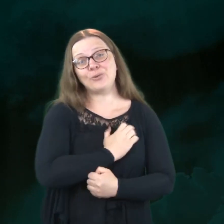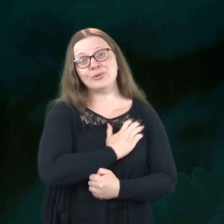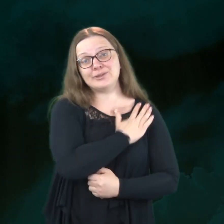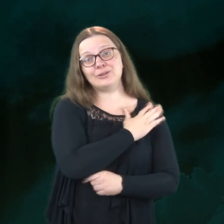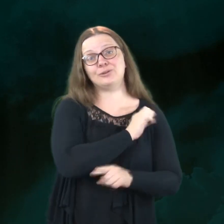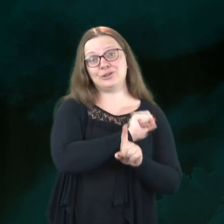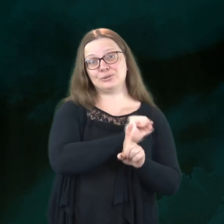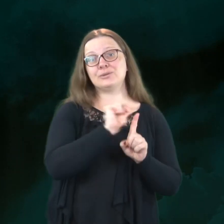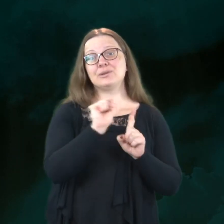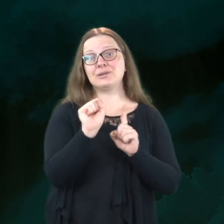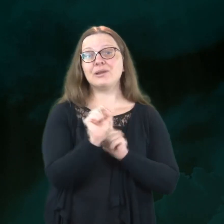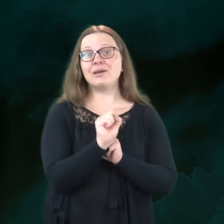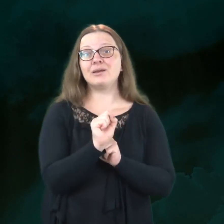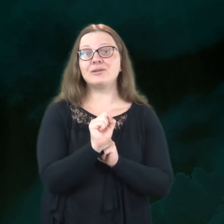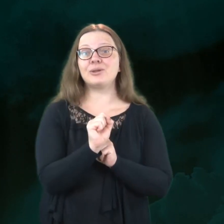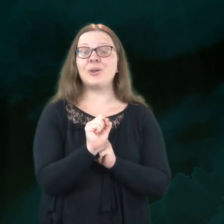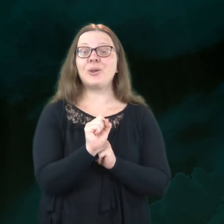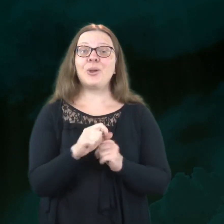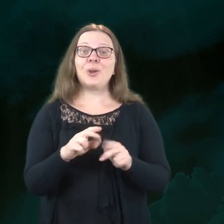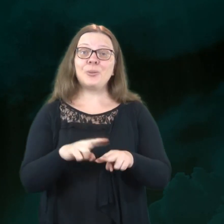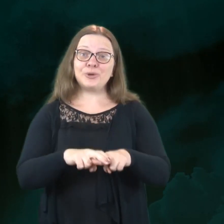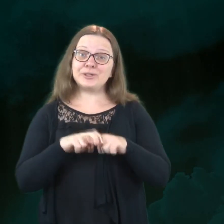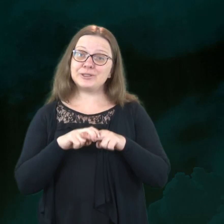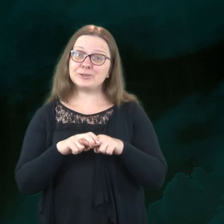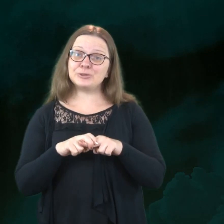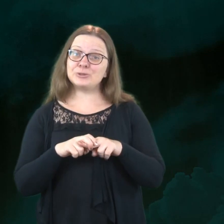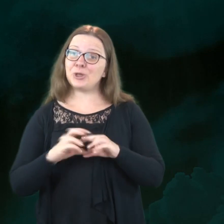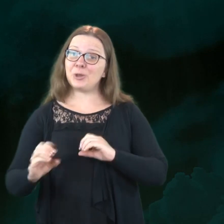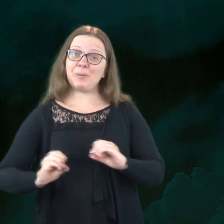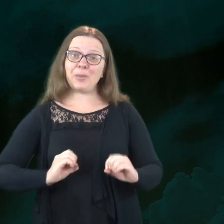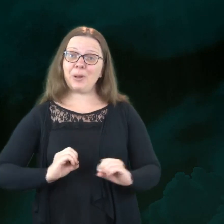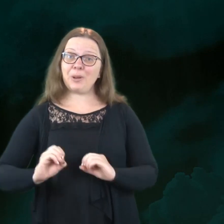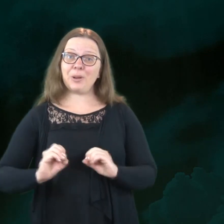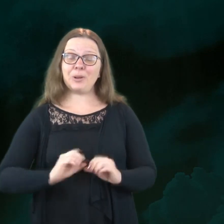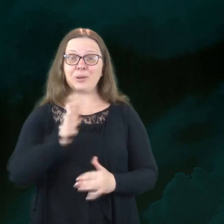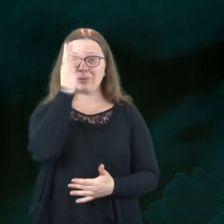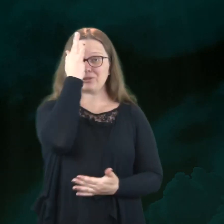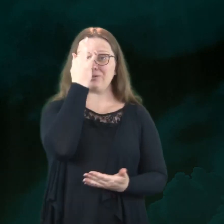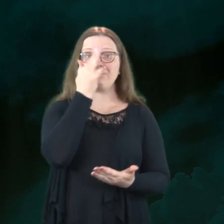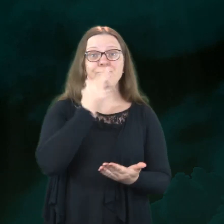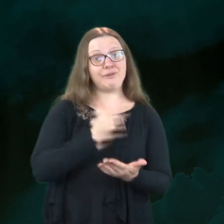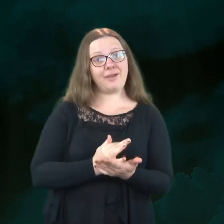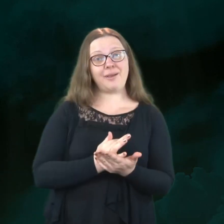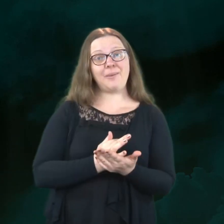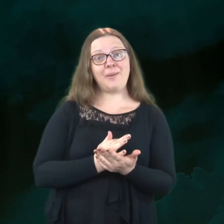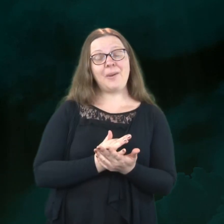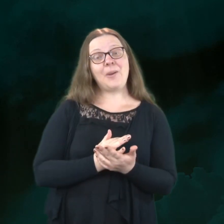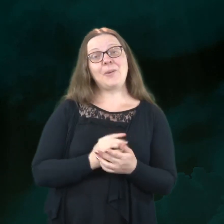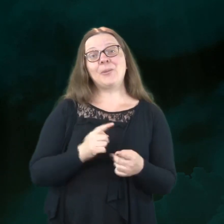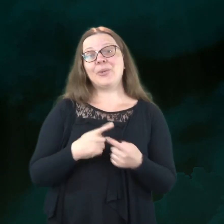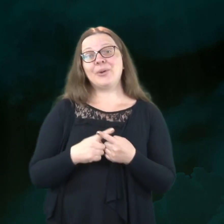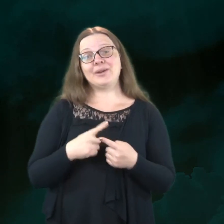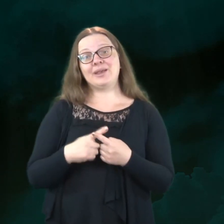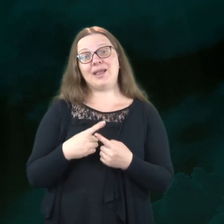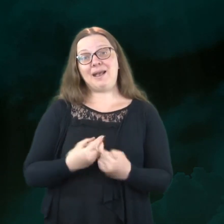fé, mostrar a obra de fé. Essa conversão deles se espalhou